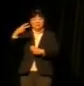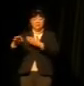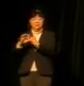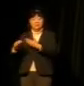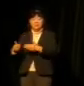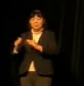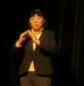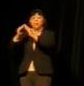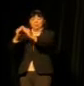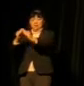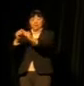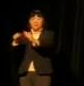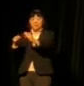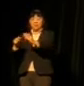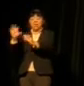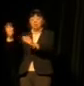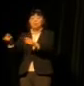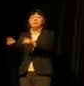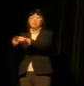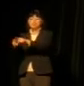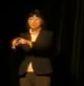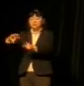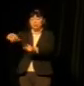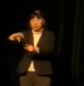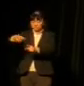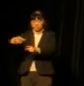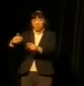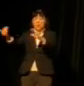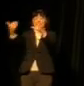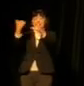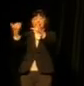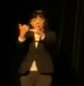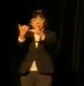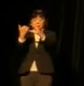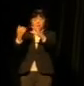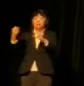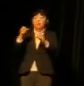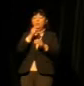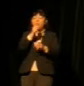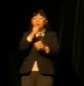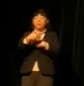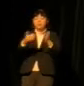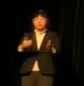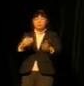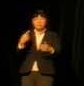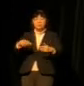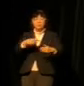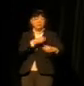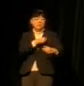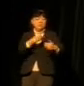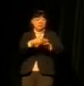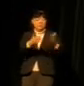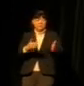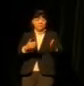舎、これはトイレ付き、水道、各部屋エアコン管理、放送室、職員室、あとは保健